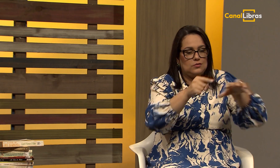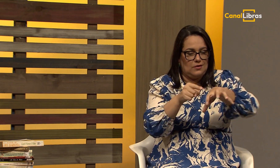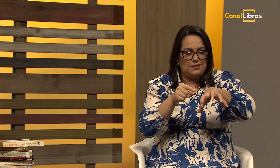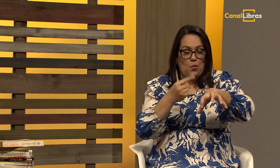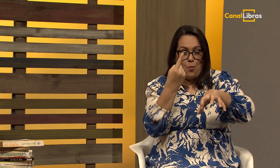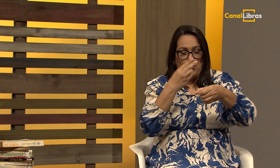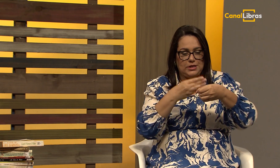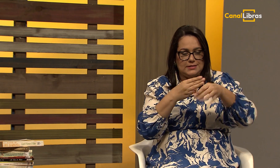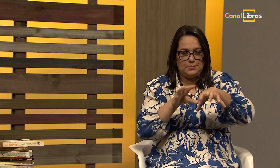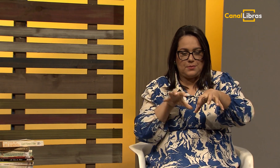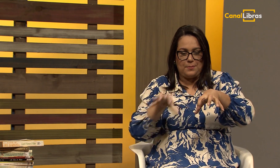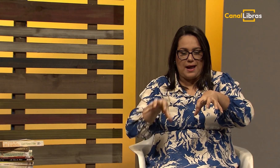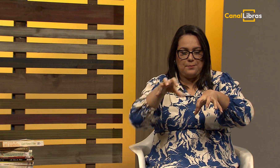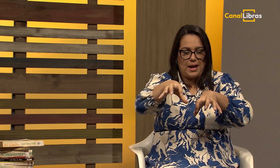municípios circunvizinhos,